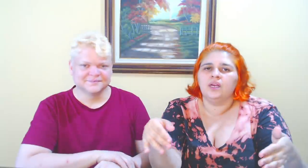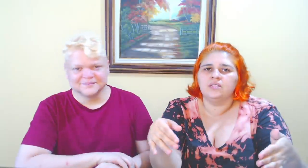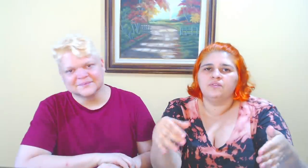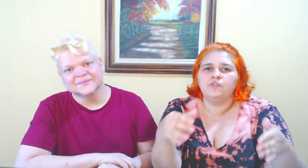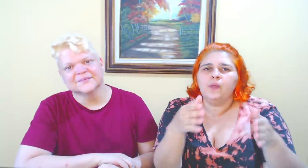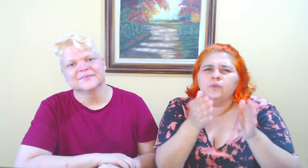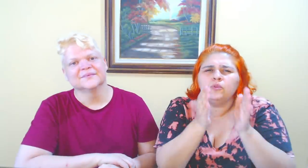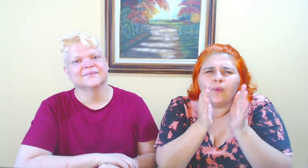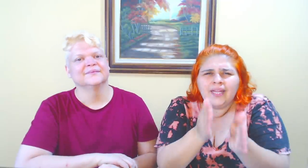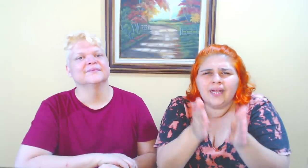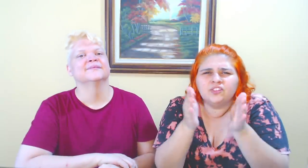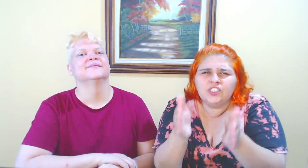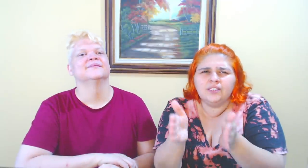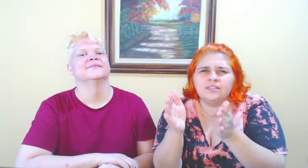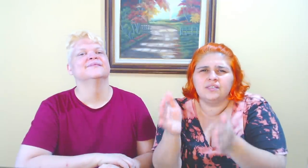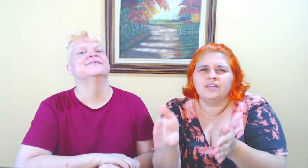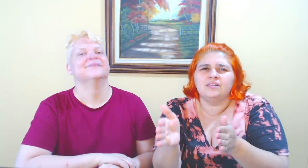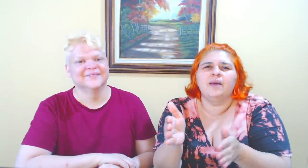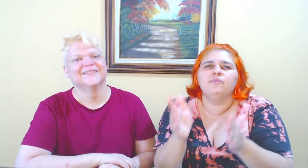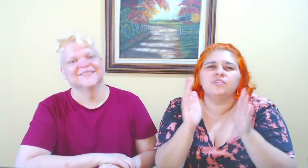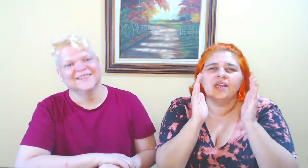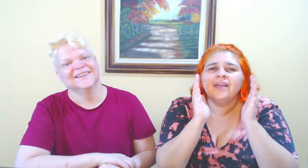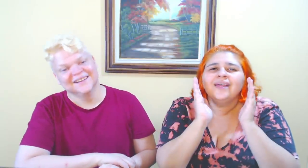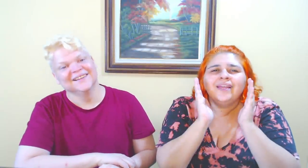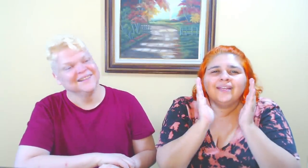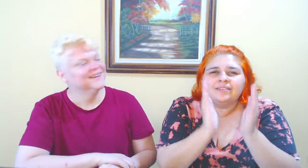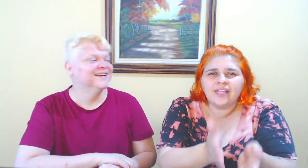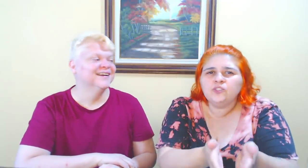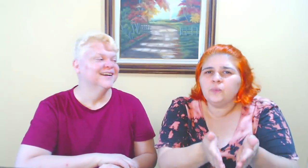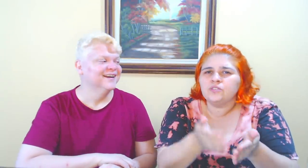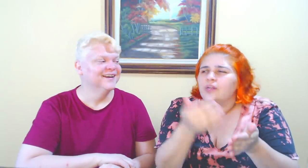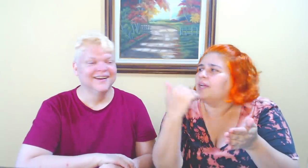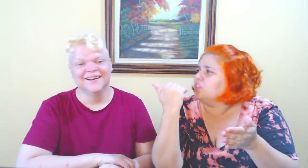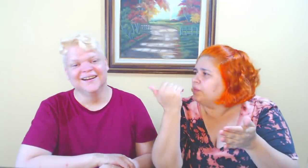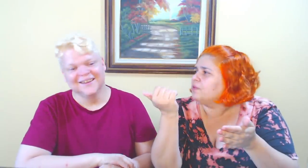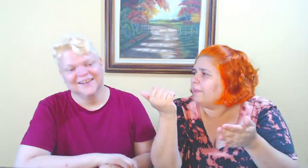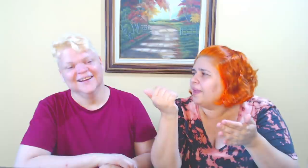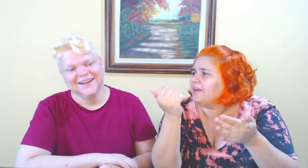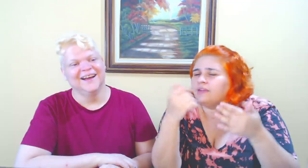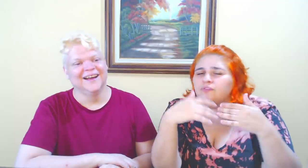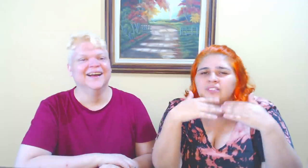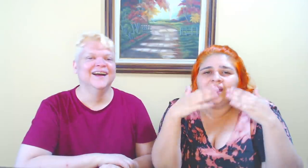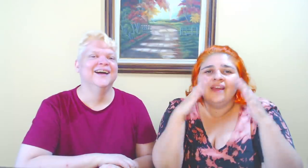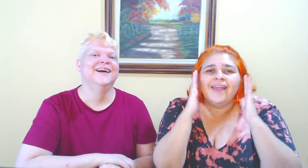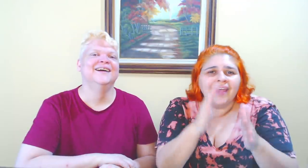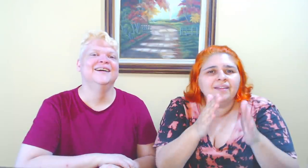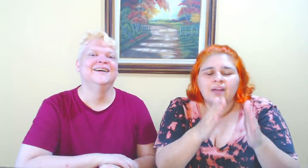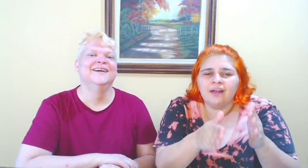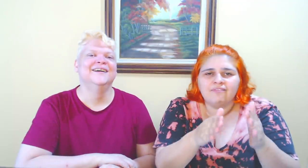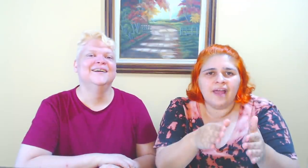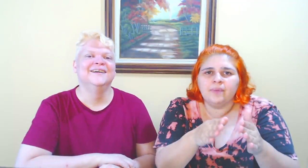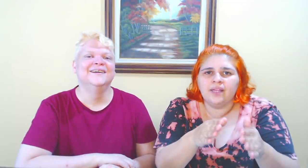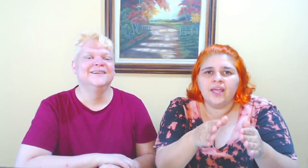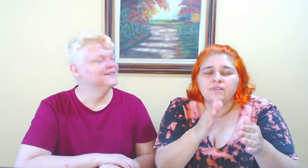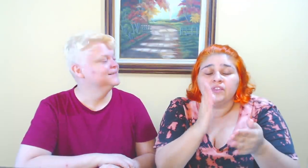Nesse filme É muito quadradinha Assim Sabe Você entende o personagem Muito bem E você Entra na vibe dele E você